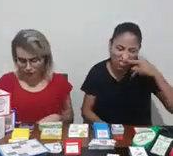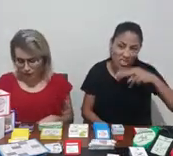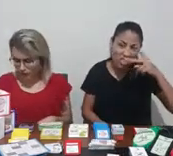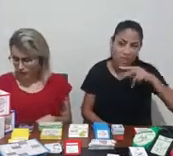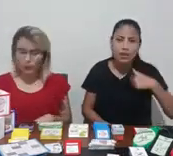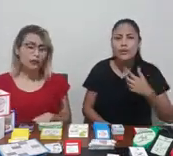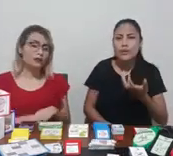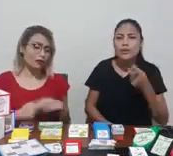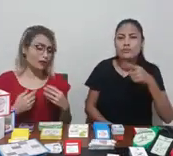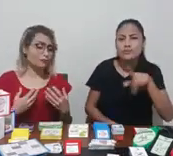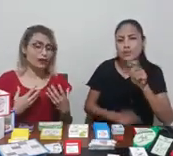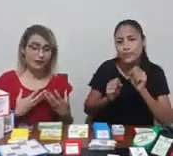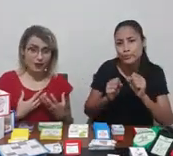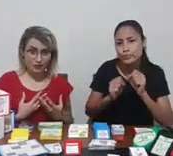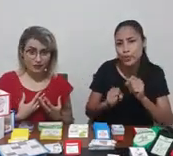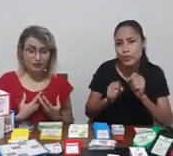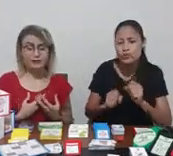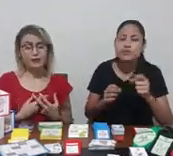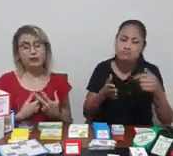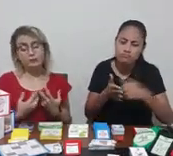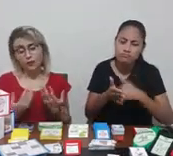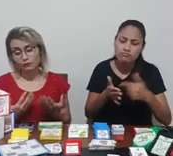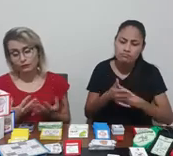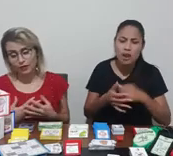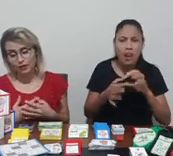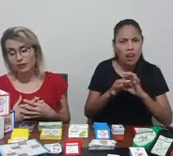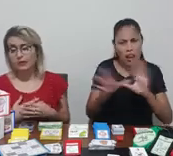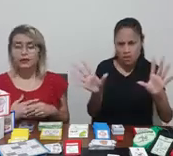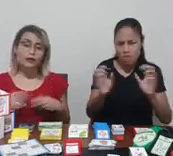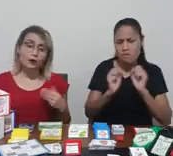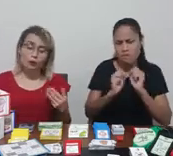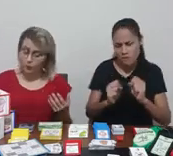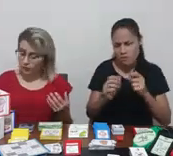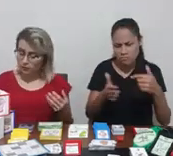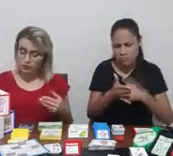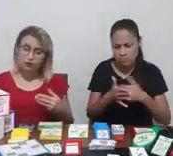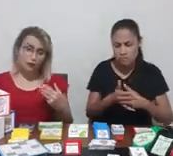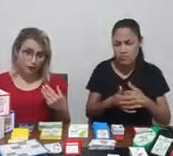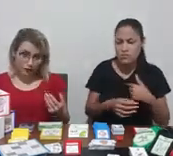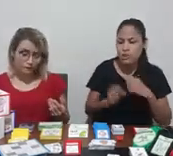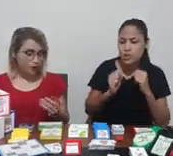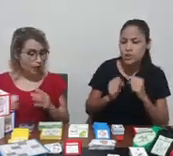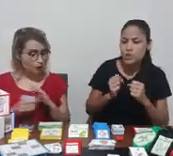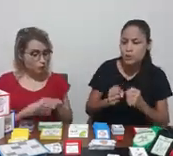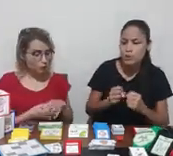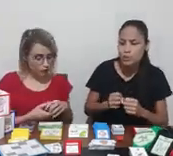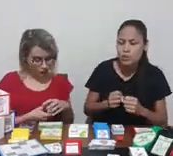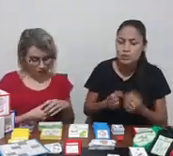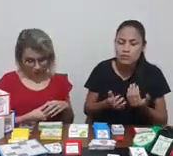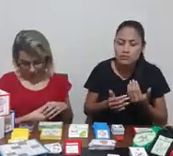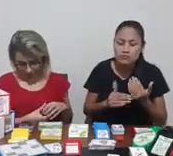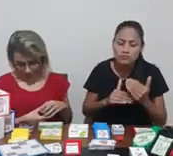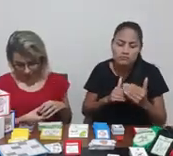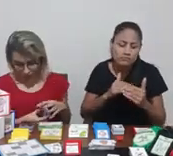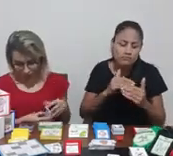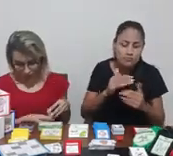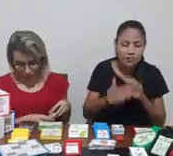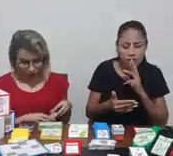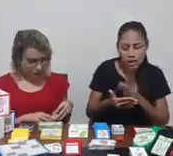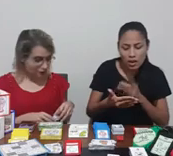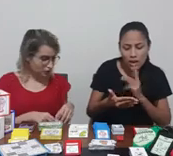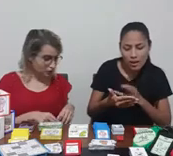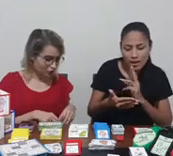vocês tenham a liberdade, né, de perguntar e que eu possa, assim, ir aos poucos